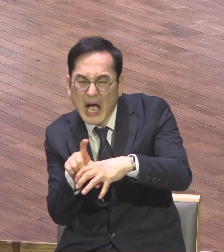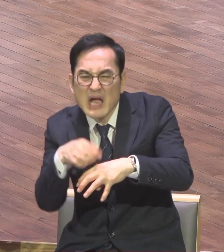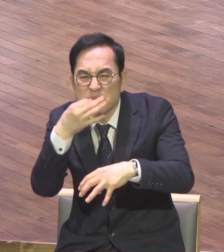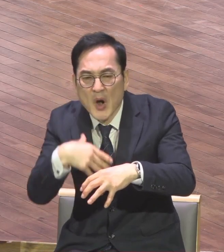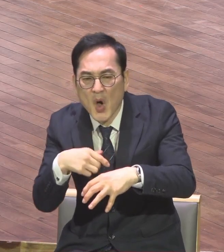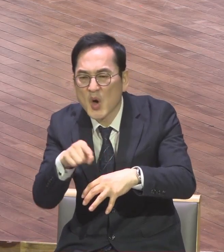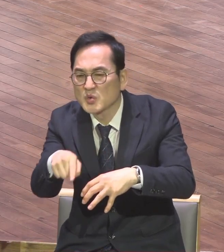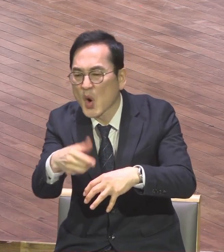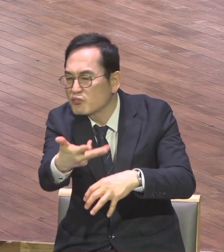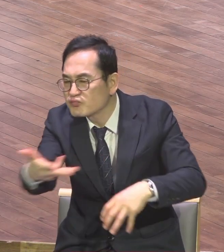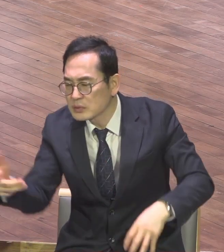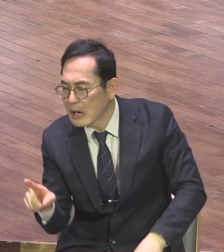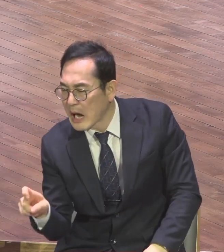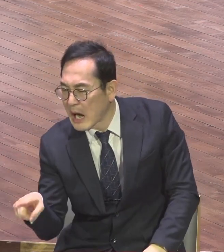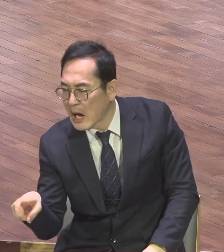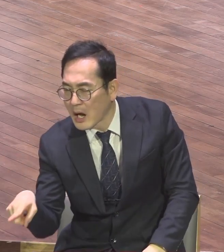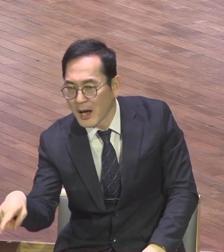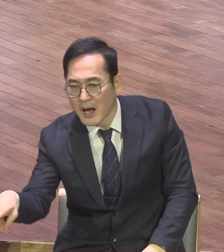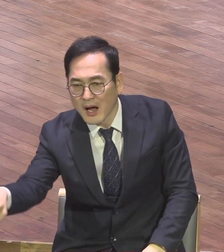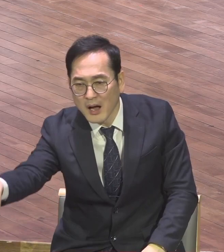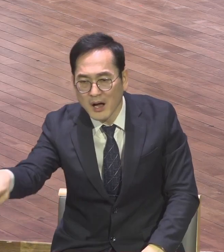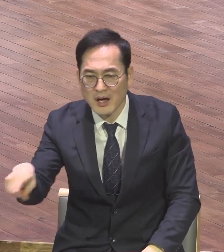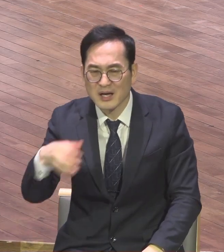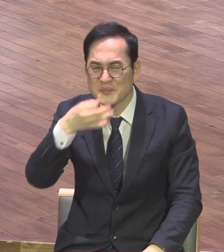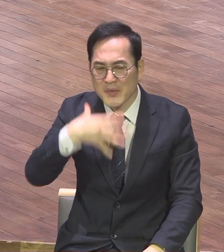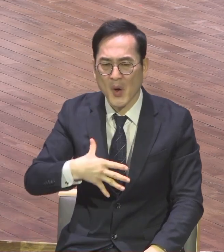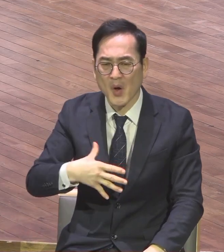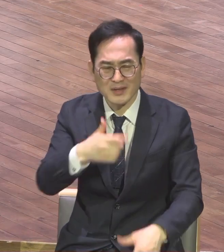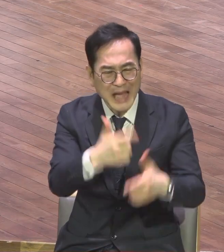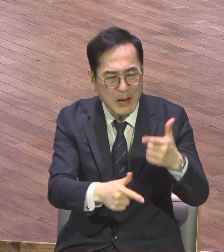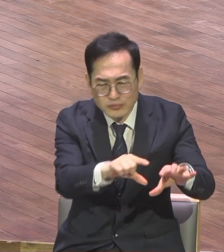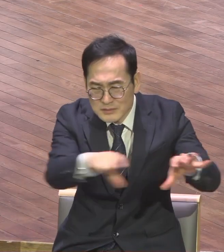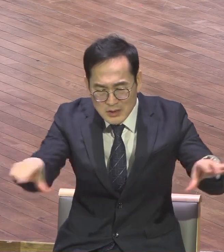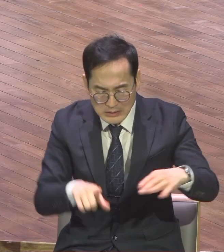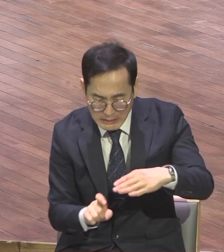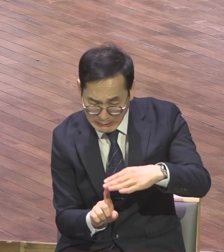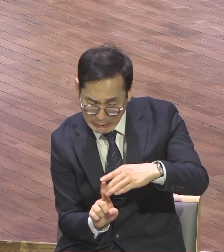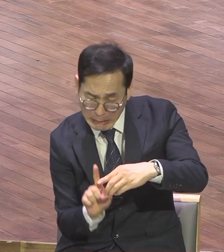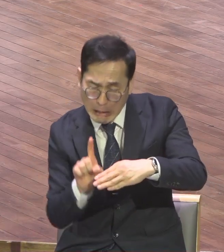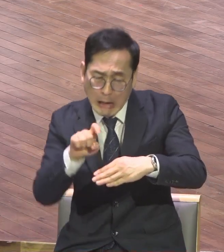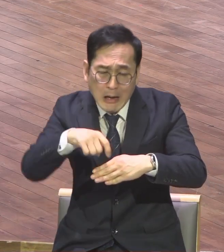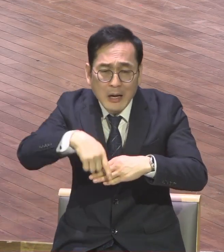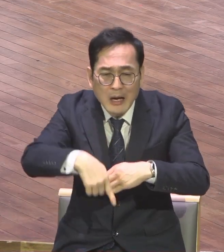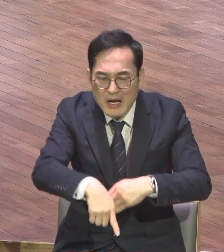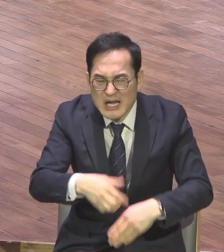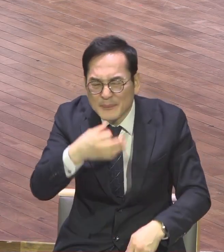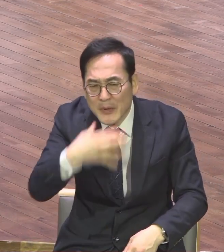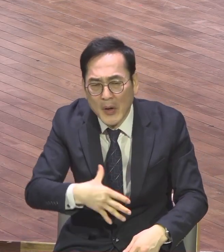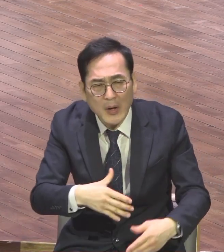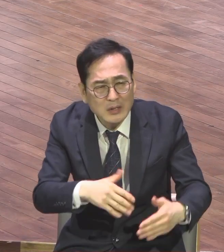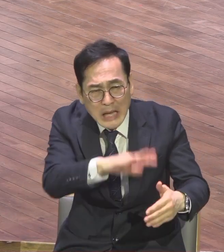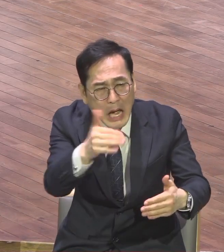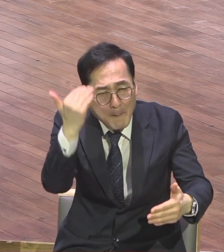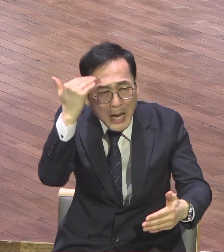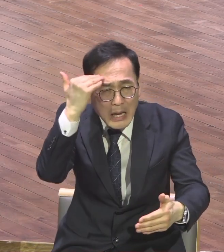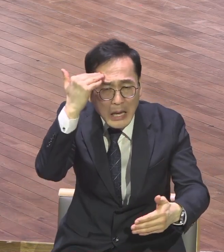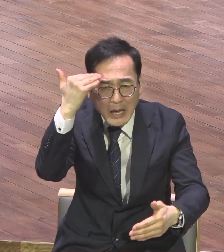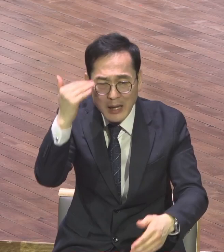냇가도 문제고 막대기도 문제입니다. 그러나 나비에게는 이 모든 것이